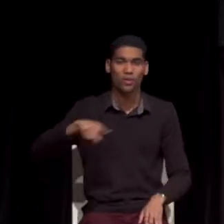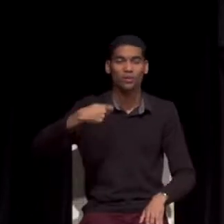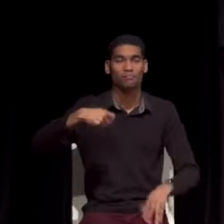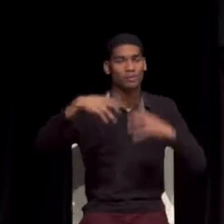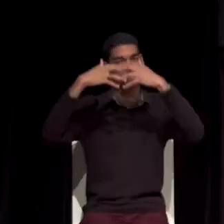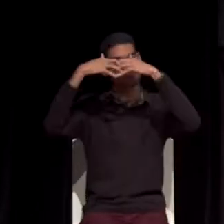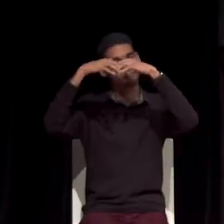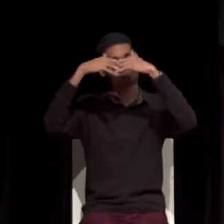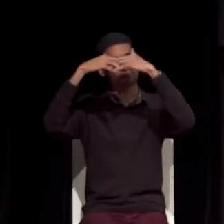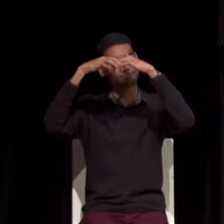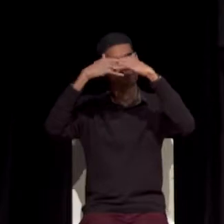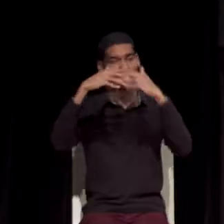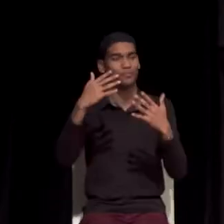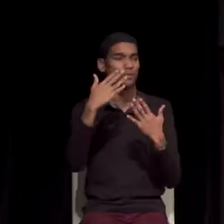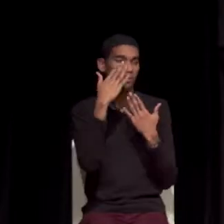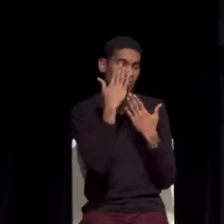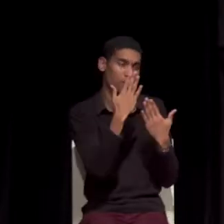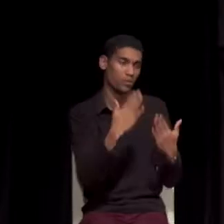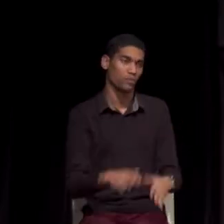Obrigado.